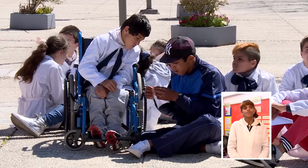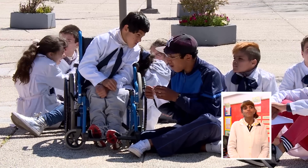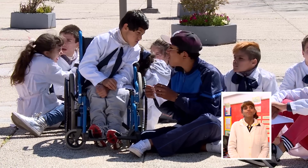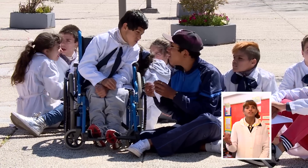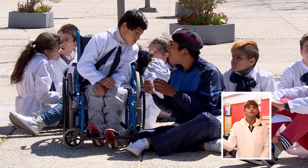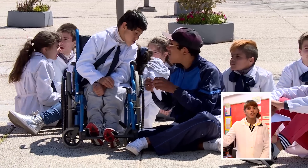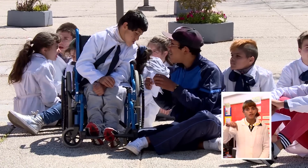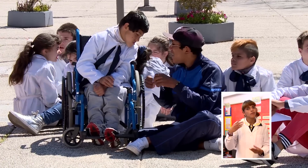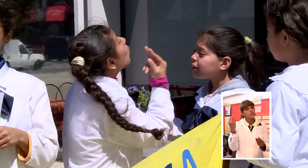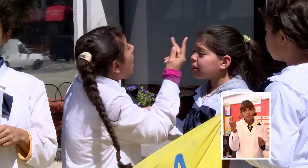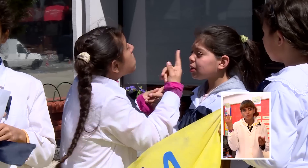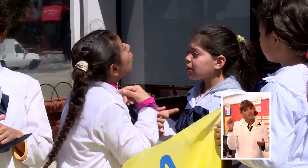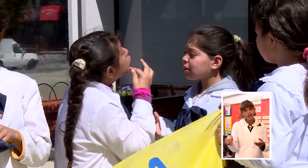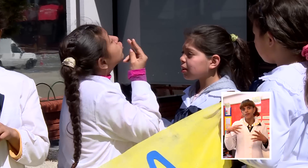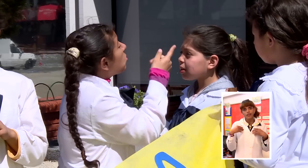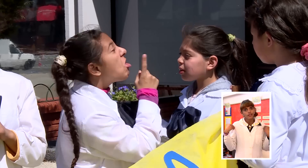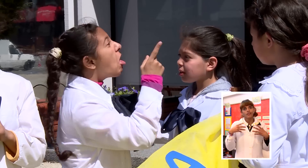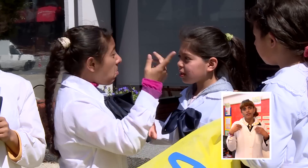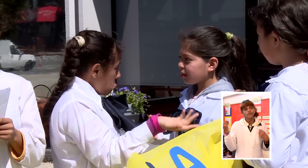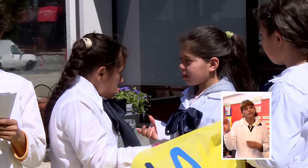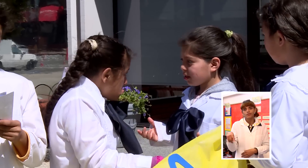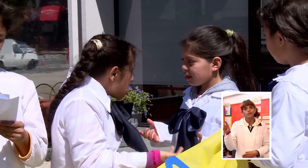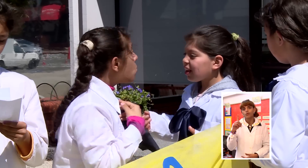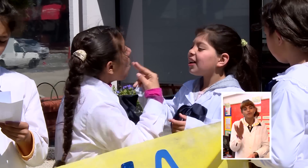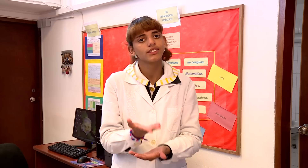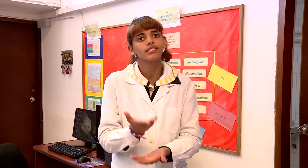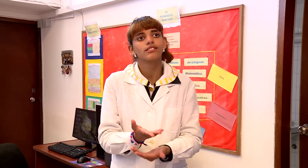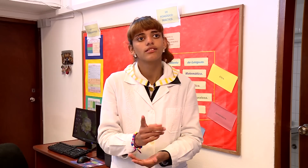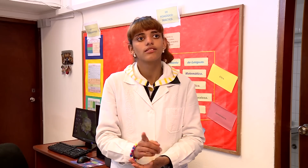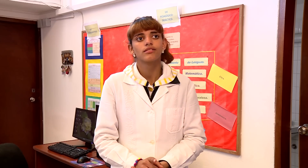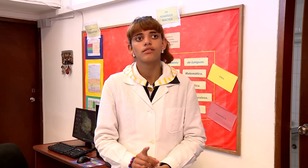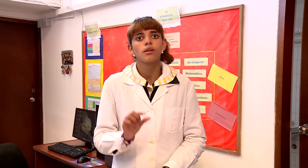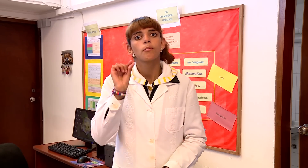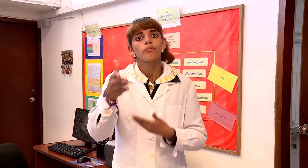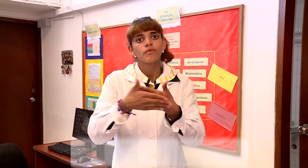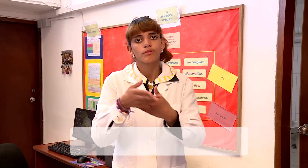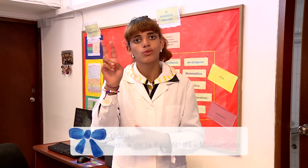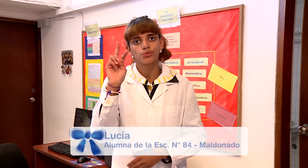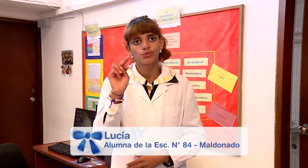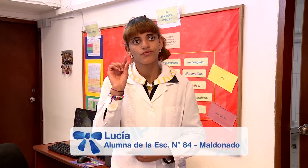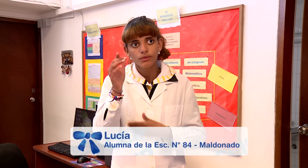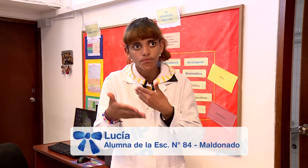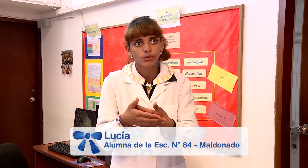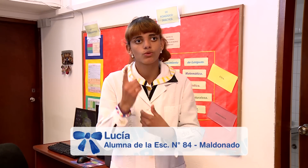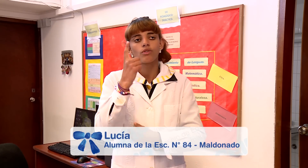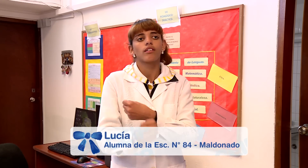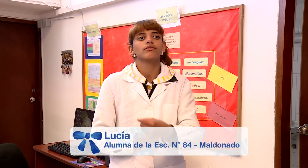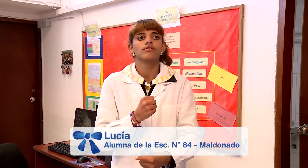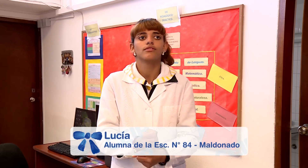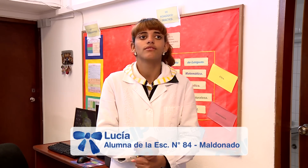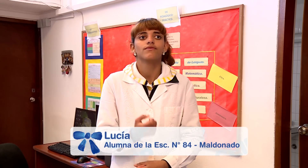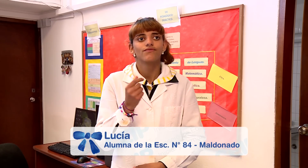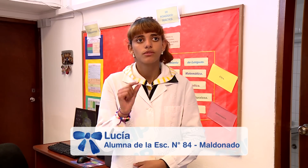comprenden. Yo vengo a la escuela muchas veces, siempre vengo, en que no falto nunca,